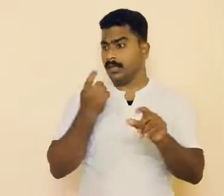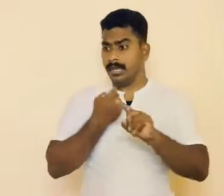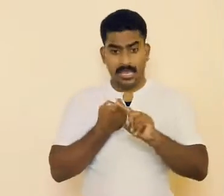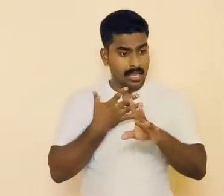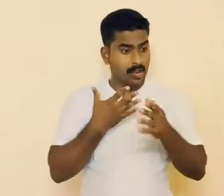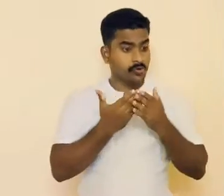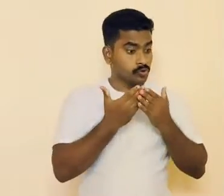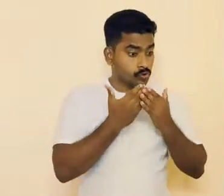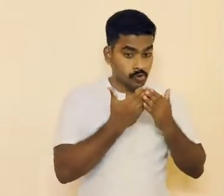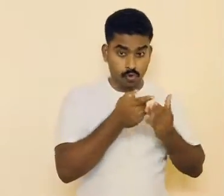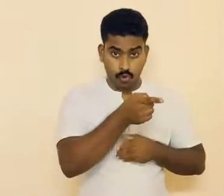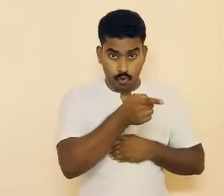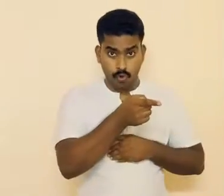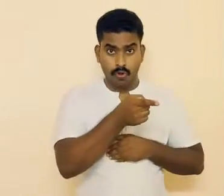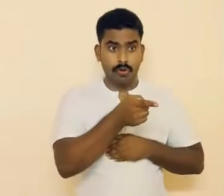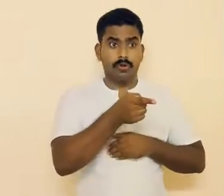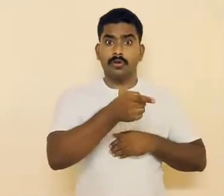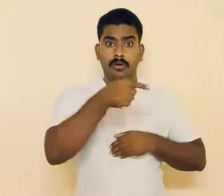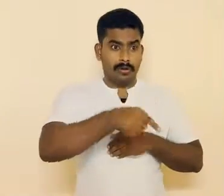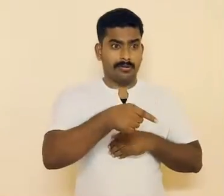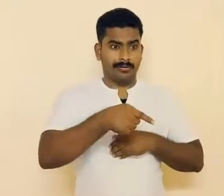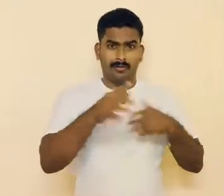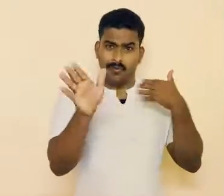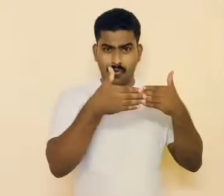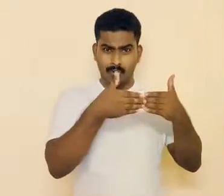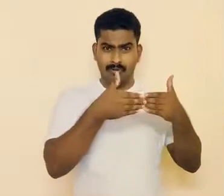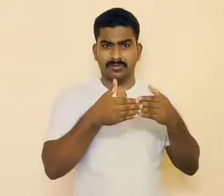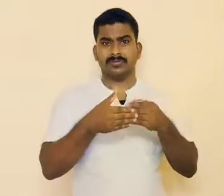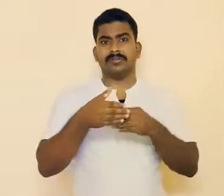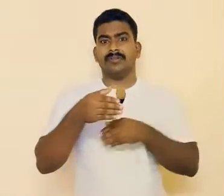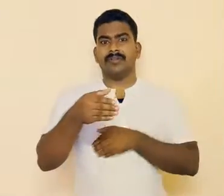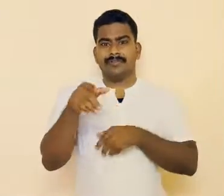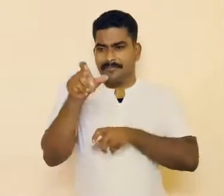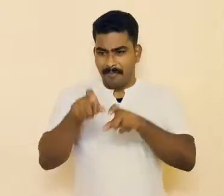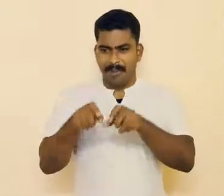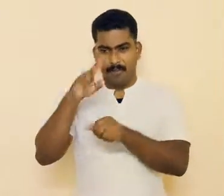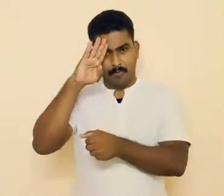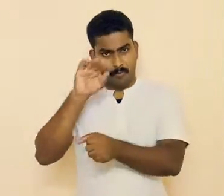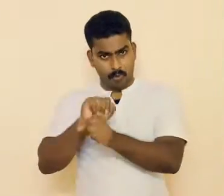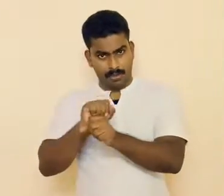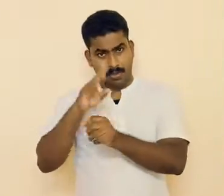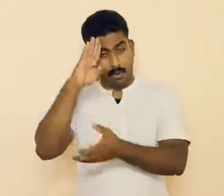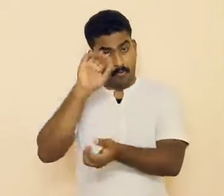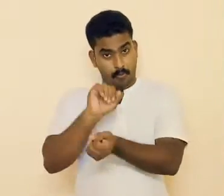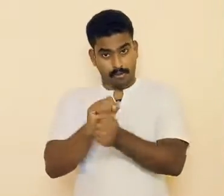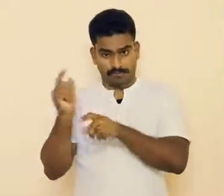സംസ്ഥാനത്തെ പരീക്ഷാ സെന്ററുകളാകുന്ന സ്കൂളുകൾ അഗ്നിശമന സേന അണുവിമുക്തമാക്കി.